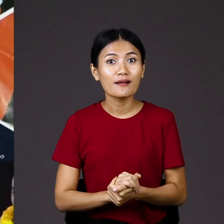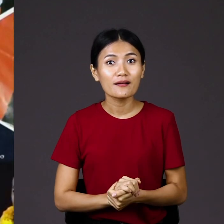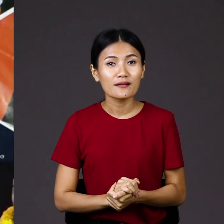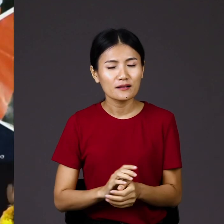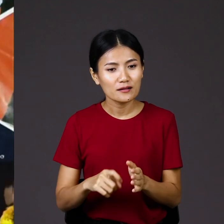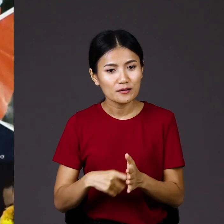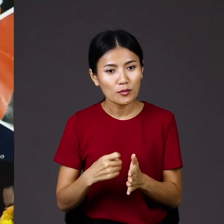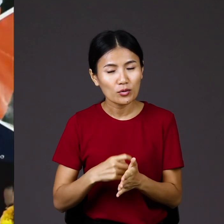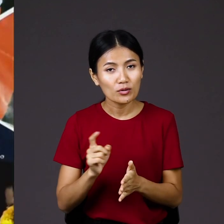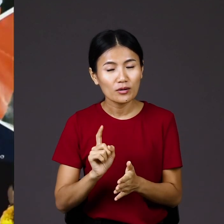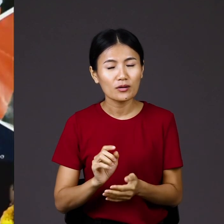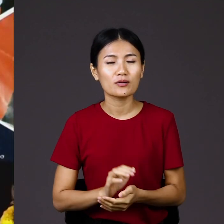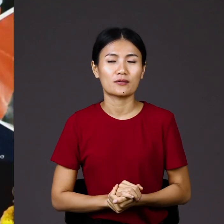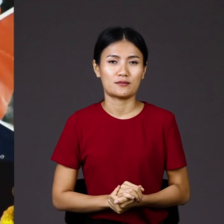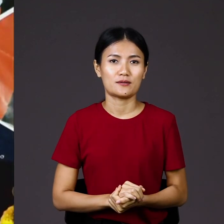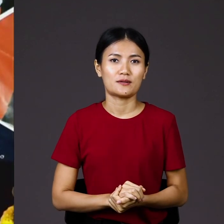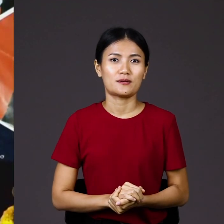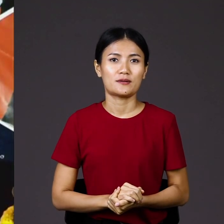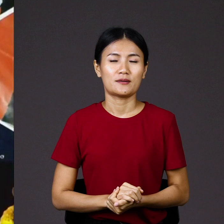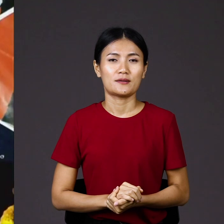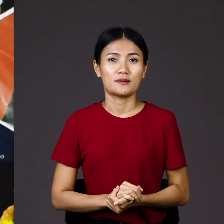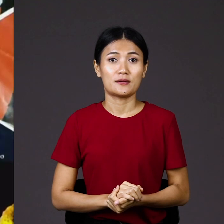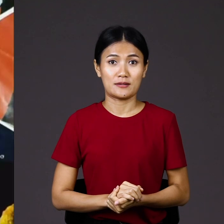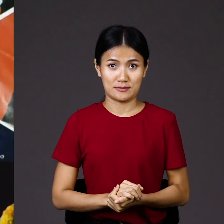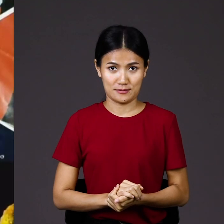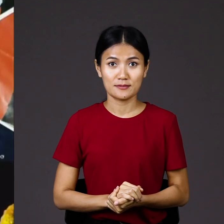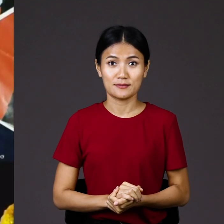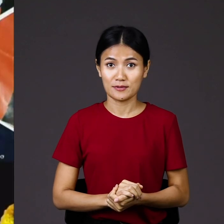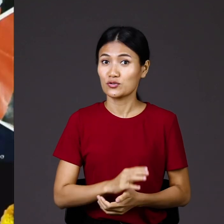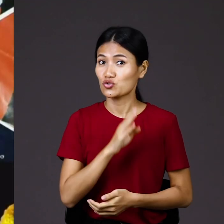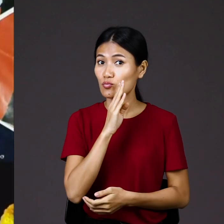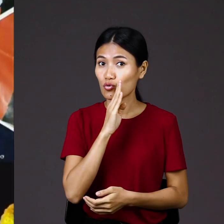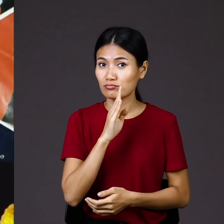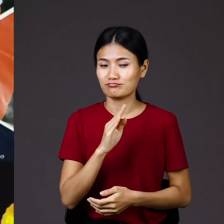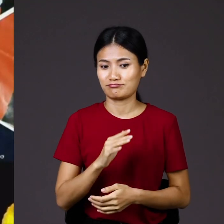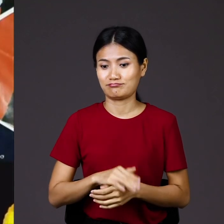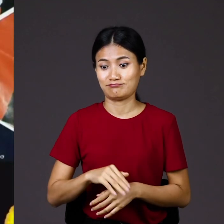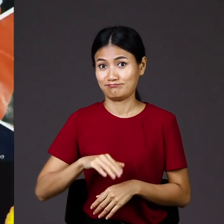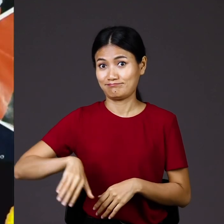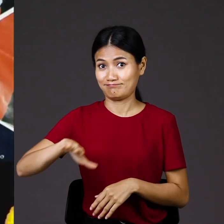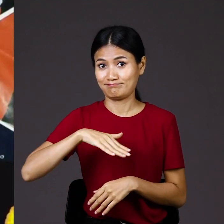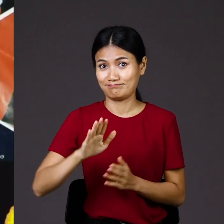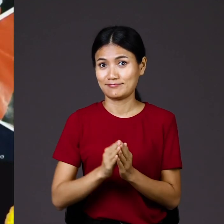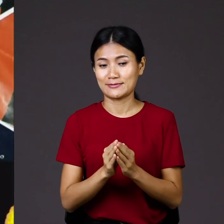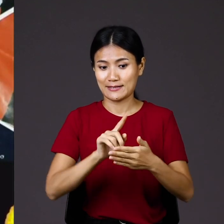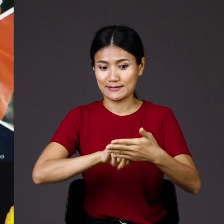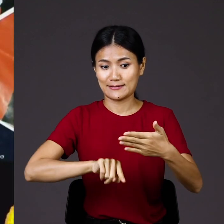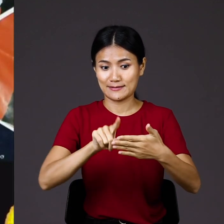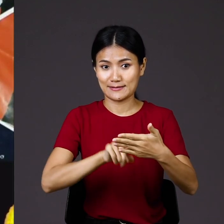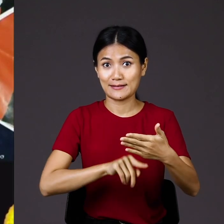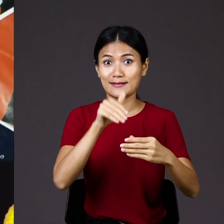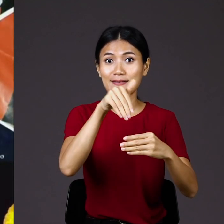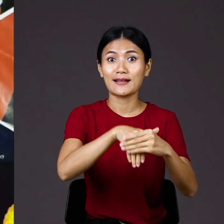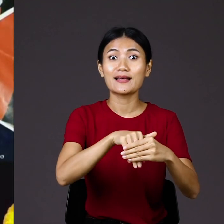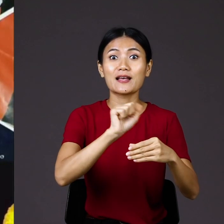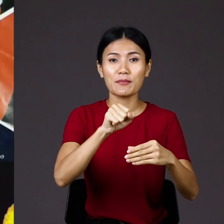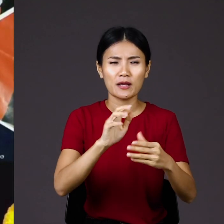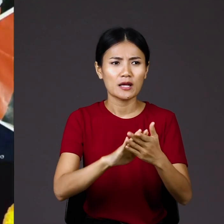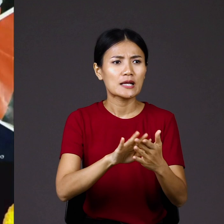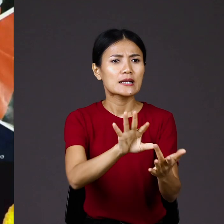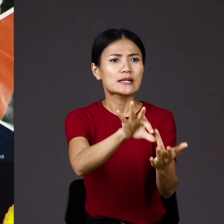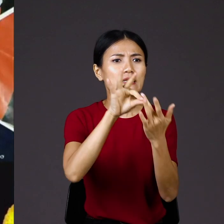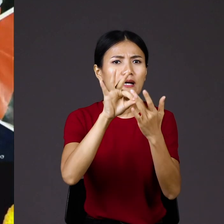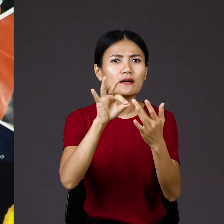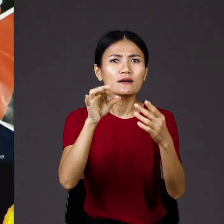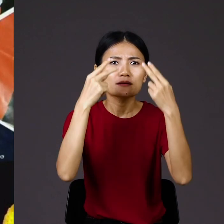เพราะอะไรครับพี่น้องสาเหตุก็เนื่องมาจากว่าเวลาเราหย่อนบัตรเนี่ยมันก็คือการหย่อน